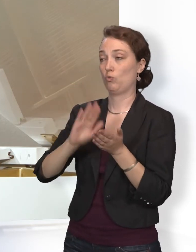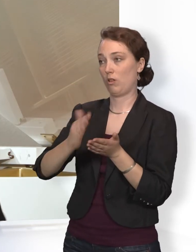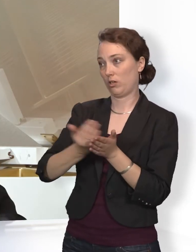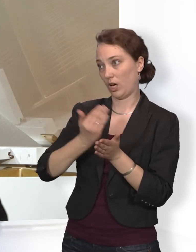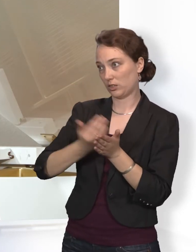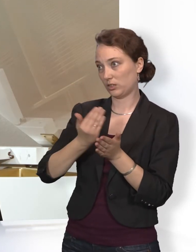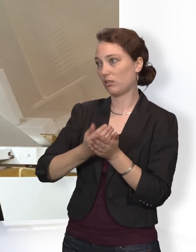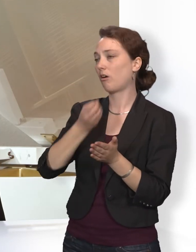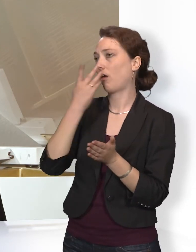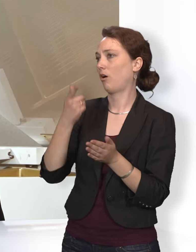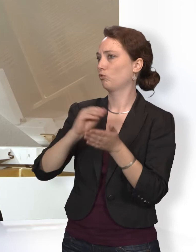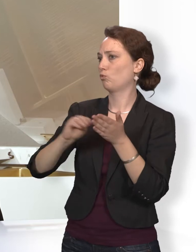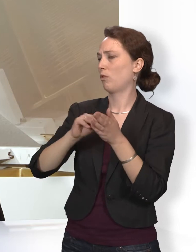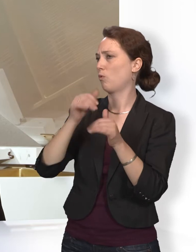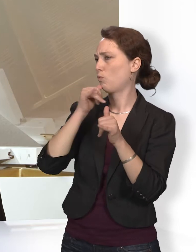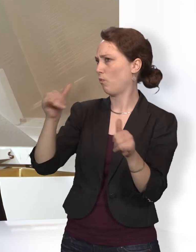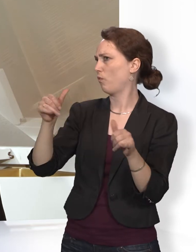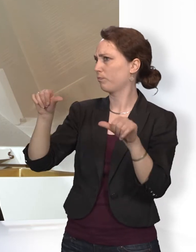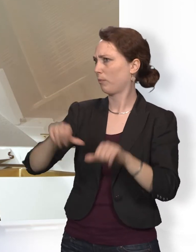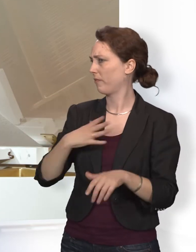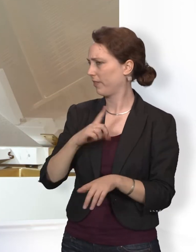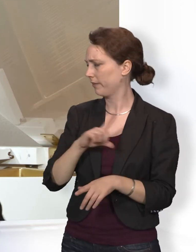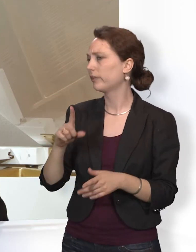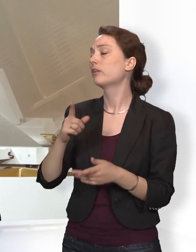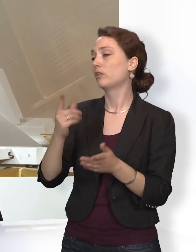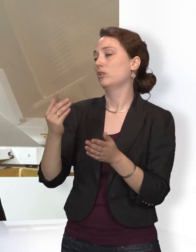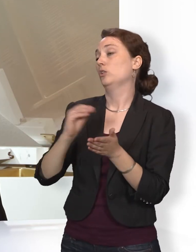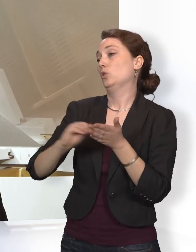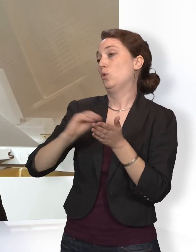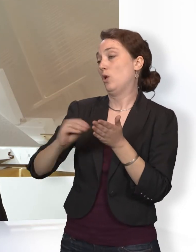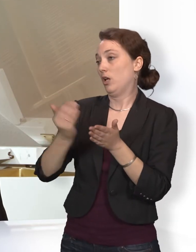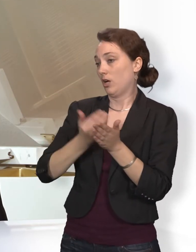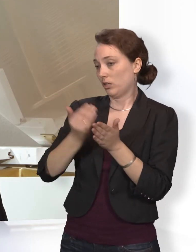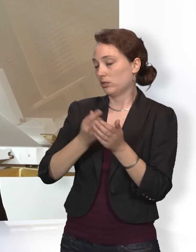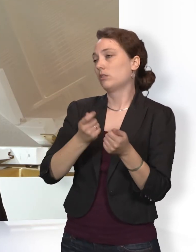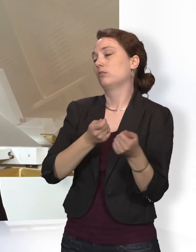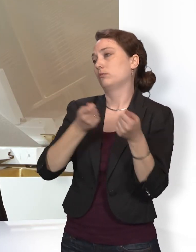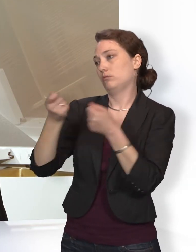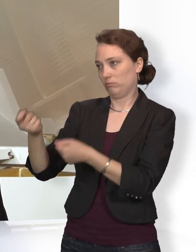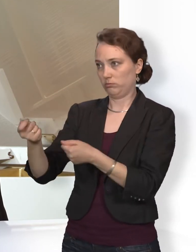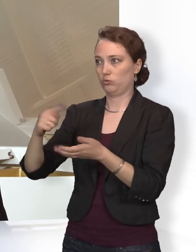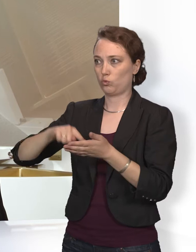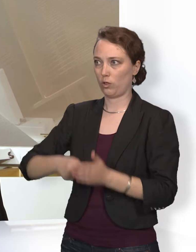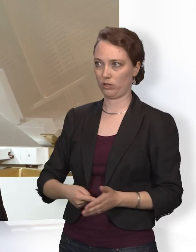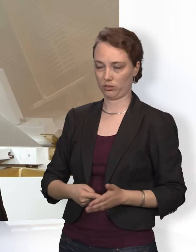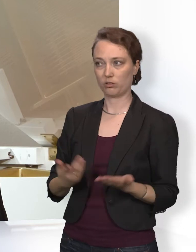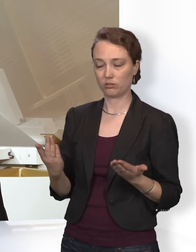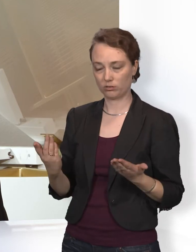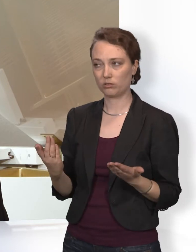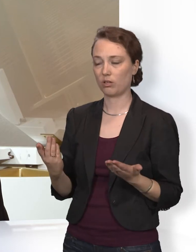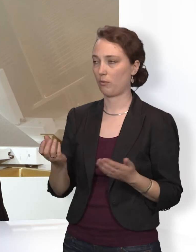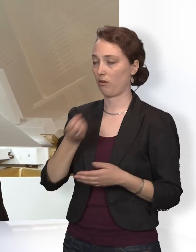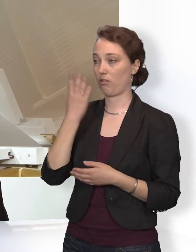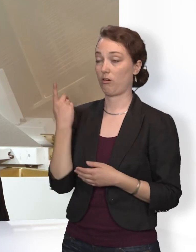den Ruf der Schule nicht zu ramponieren, aus der Schulkasse diese Schulden zu übernehmen. Und er hatte verständlicherweise